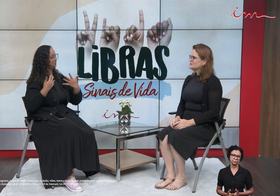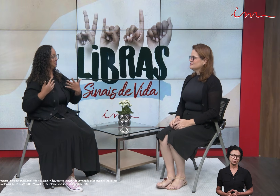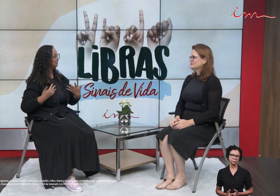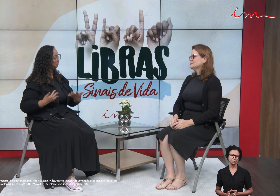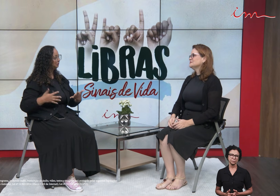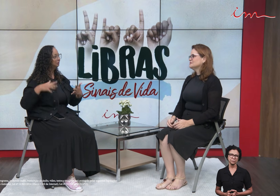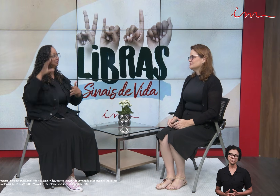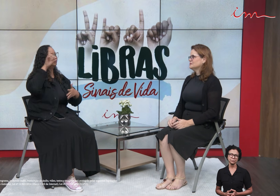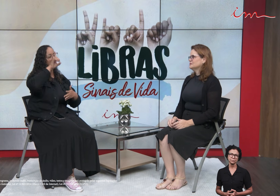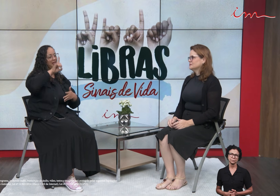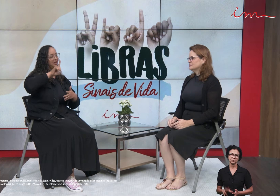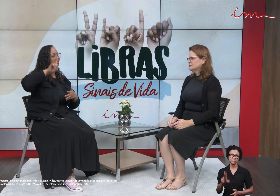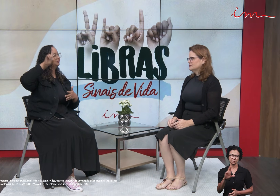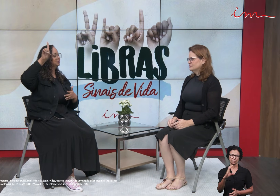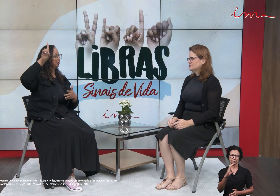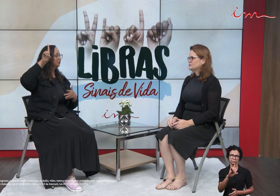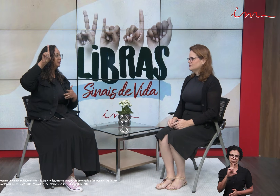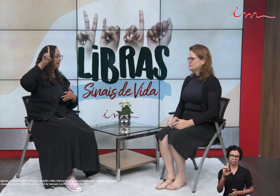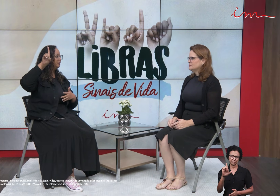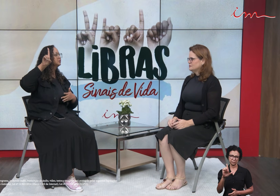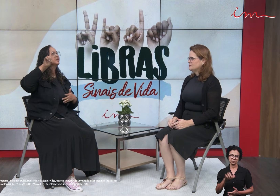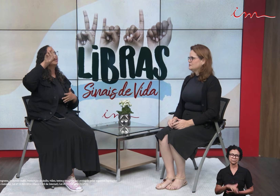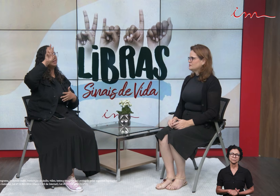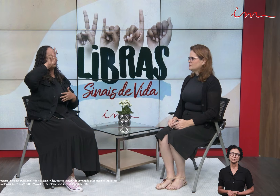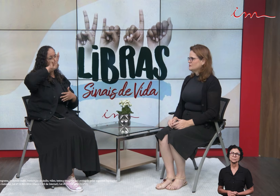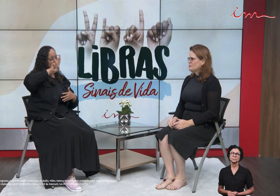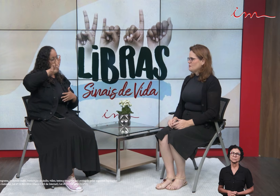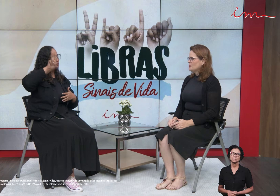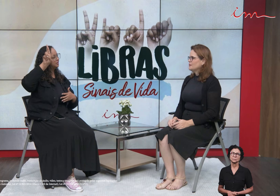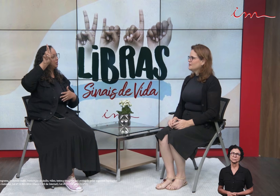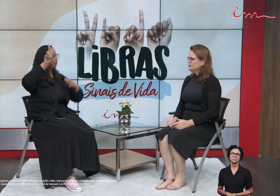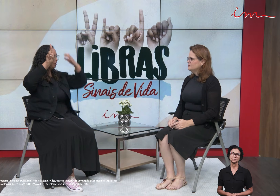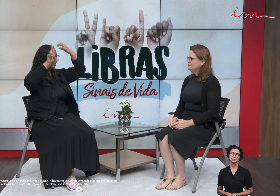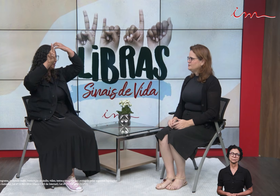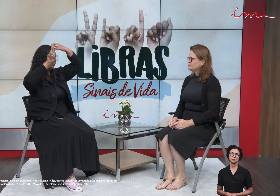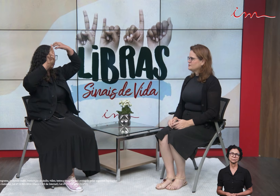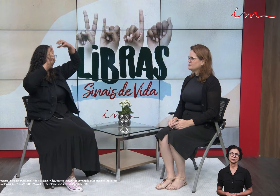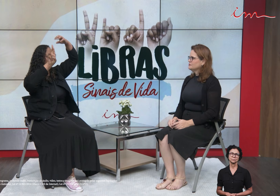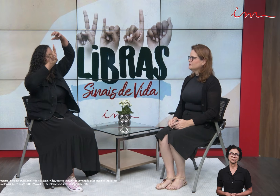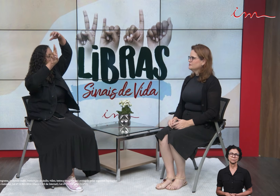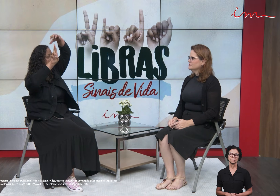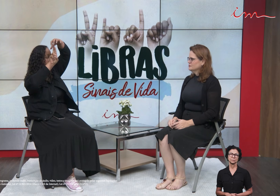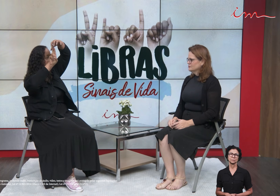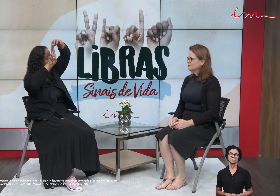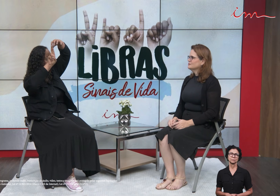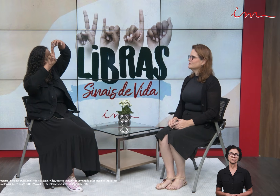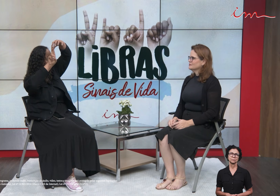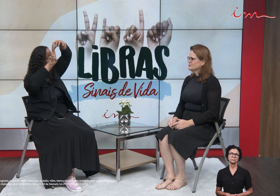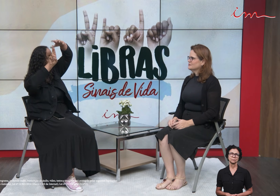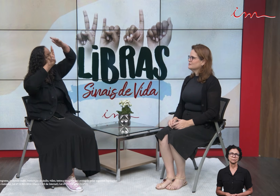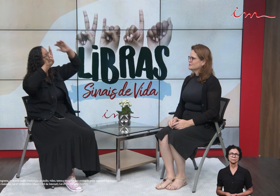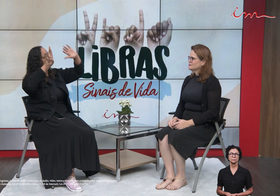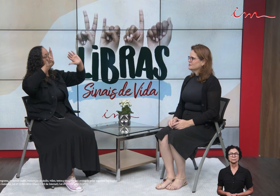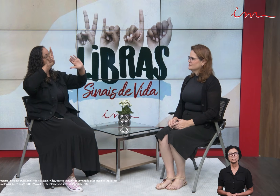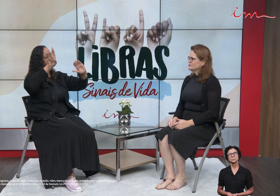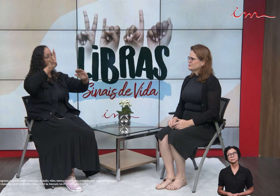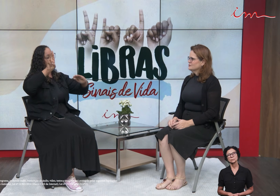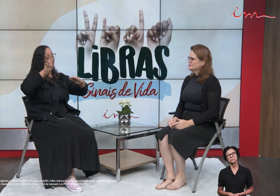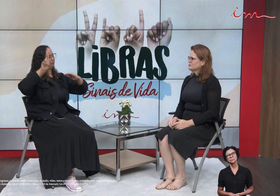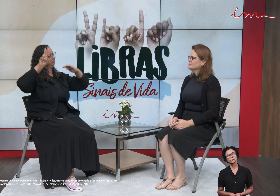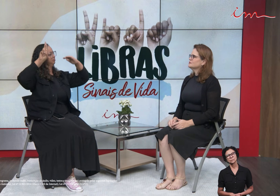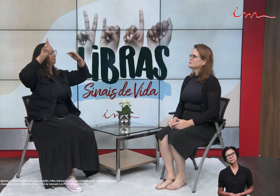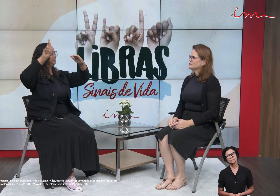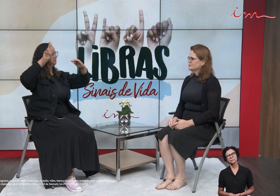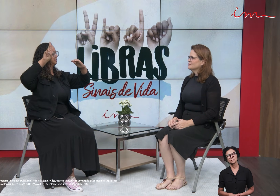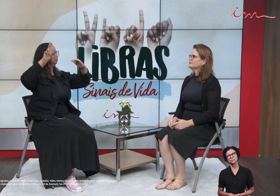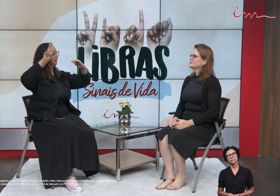o classificador, né, do Senhor Deus, e aí eu posso fazer o Senhor, e aí eu coloco a coroa, e aí eu